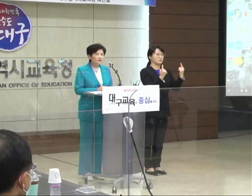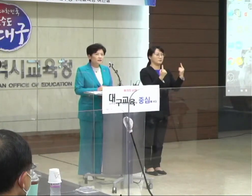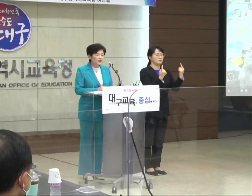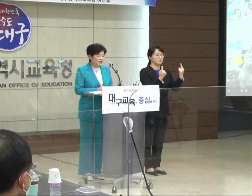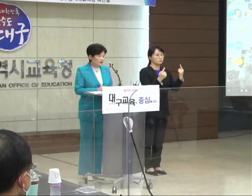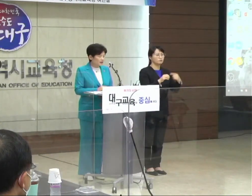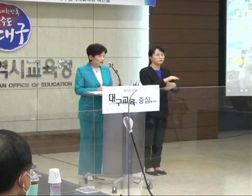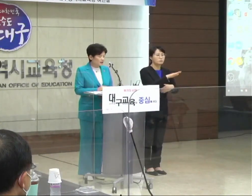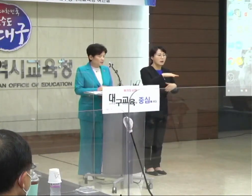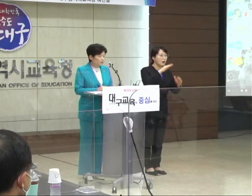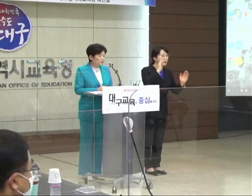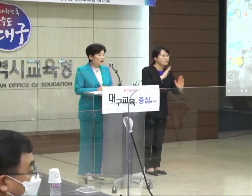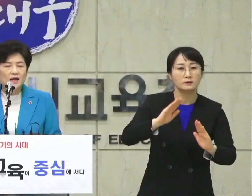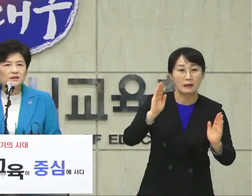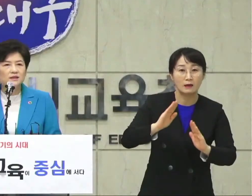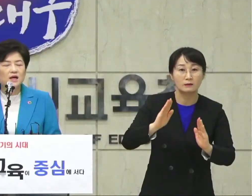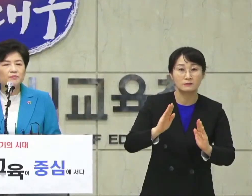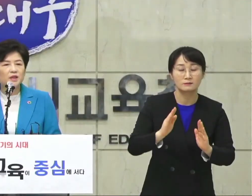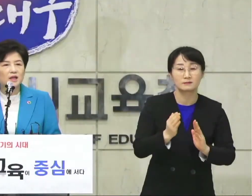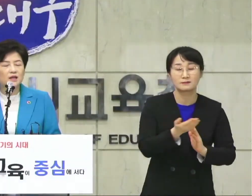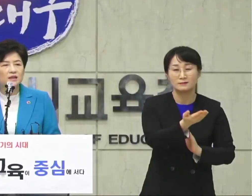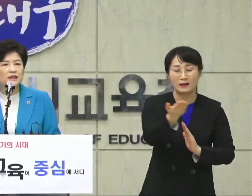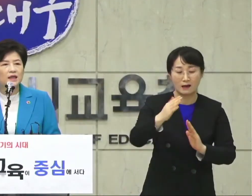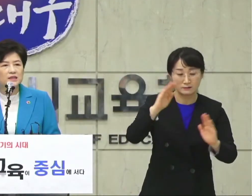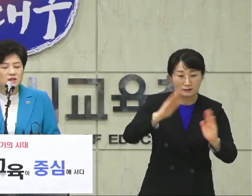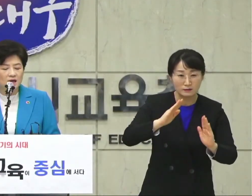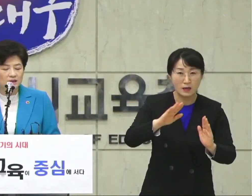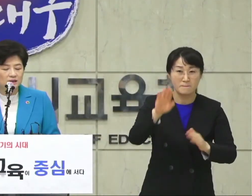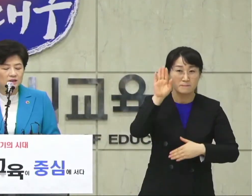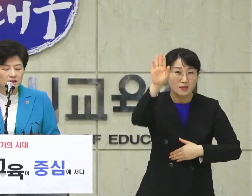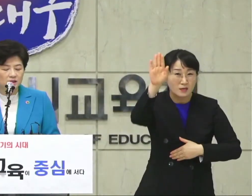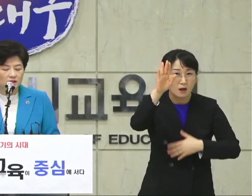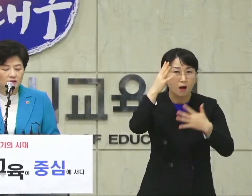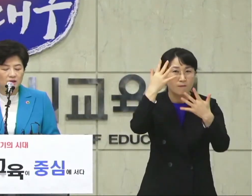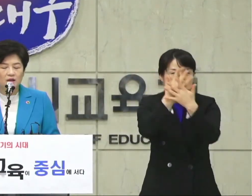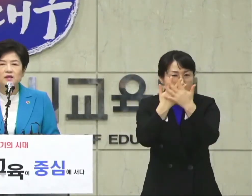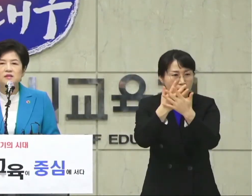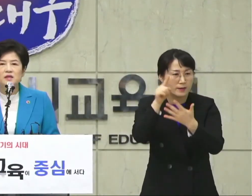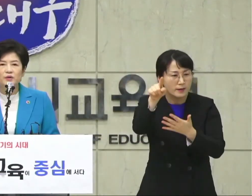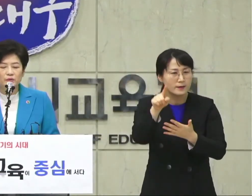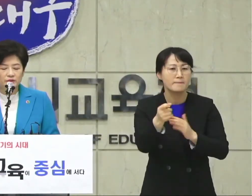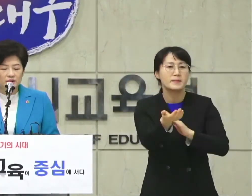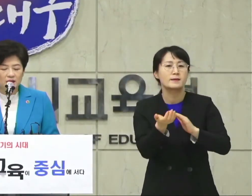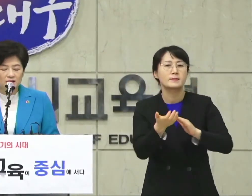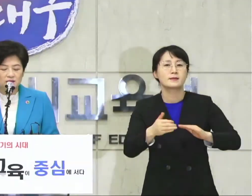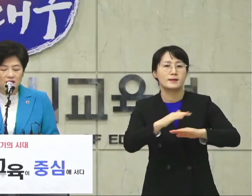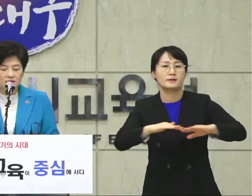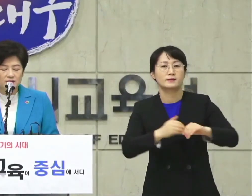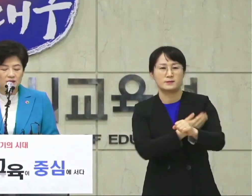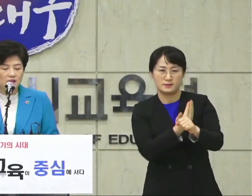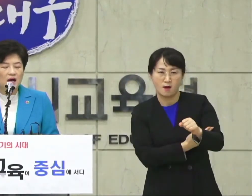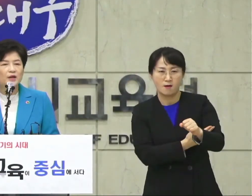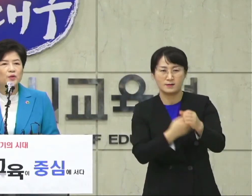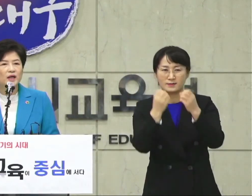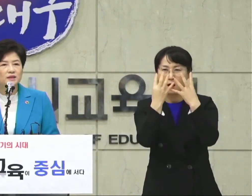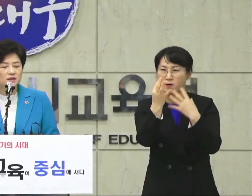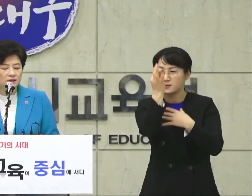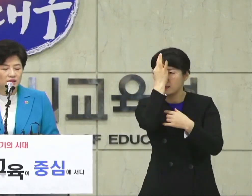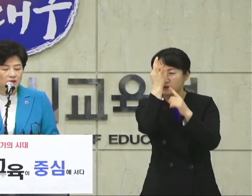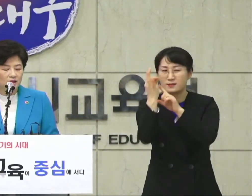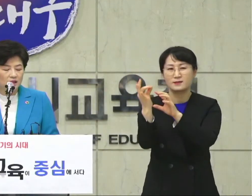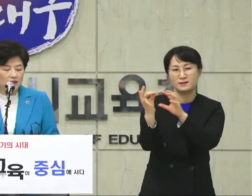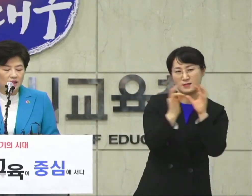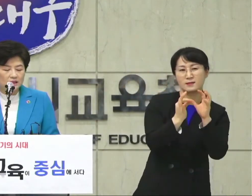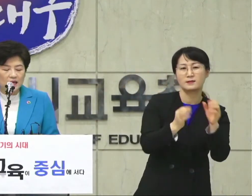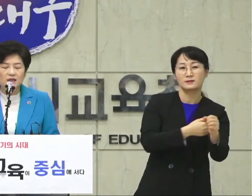시대에 우리 아이들에게 불확실한 미래를 대처하는 능력, 새로운 테크놀로지를